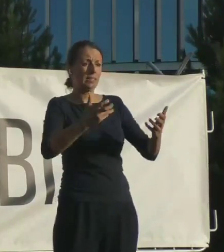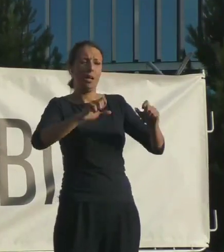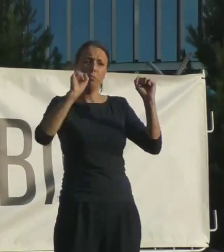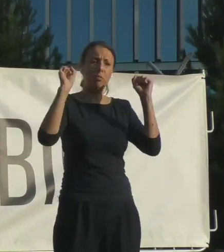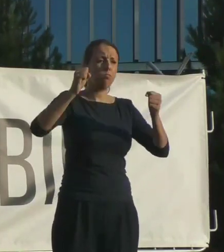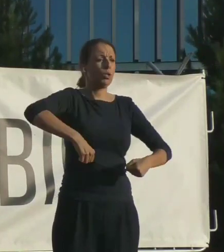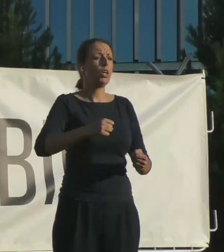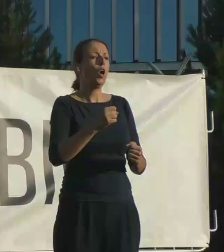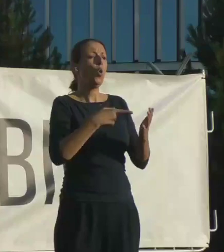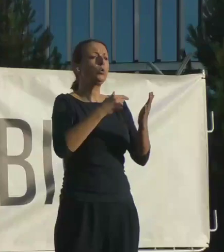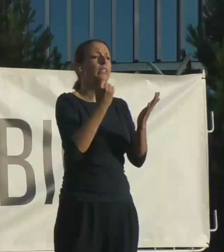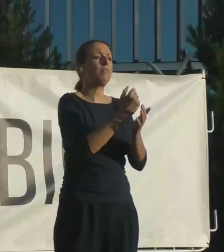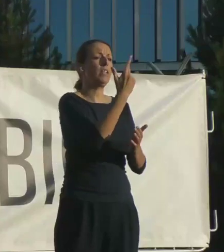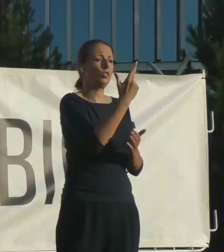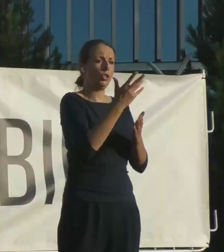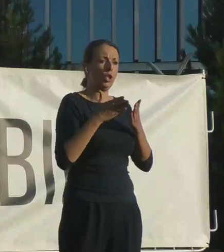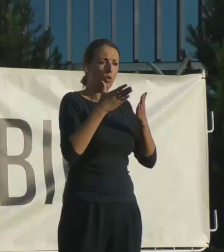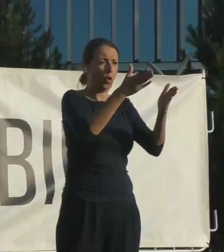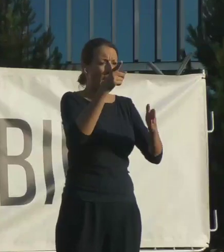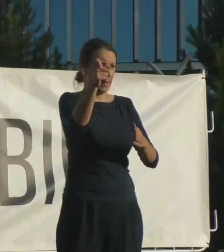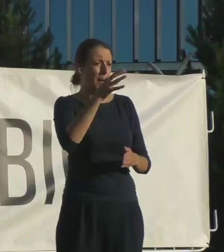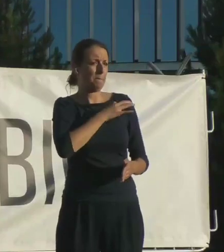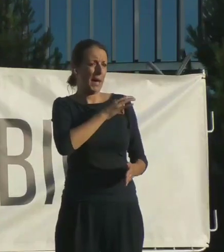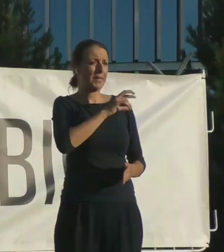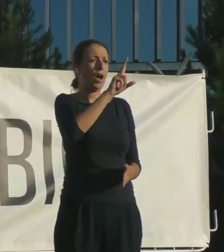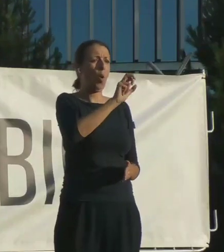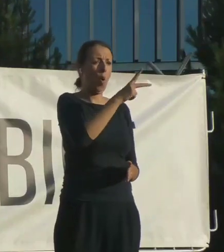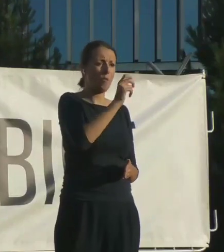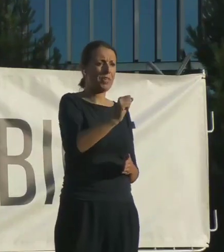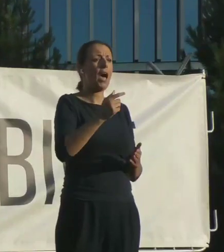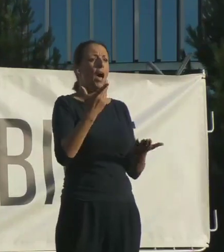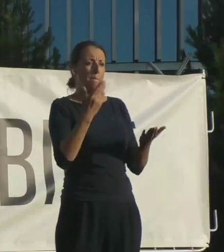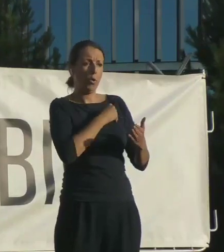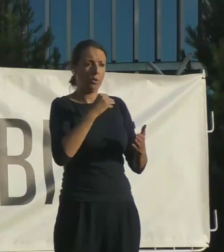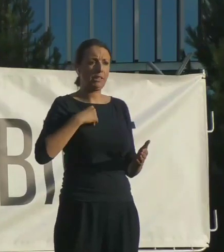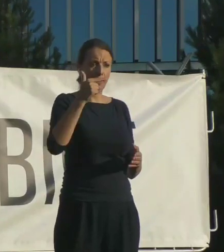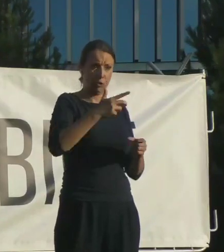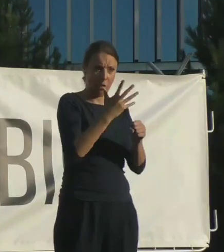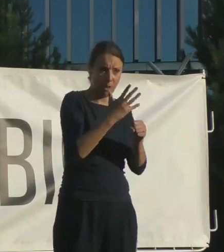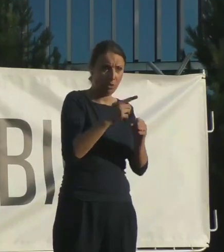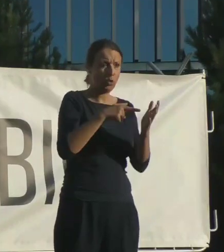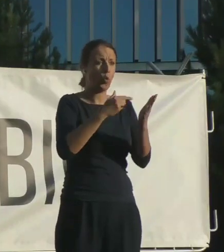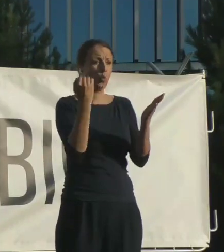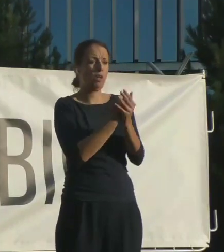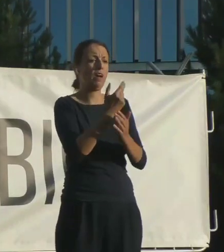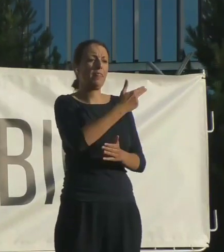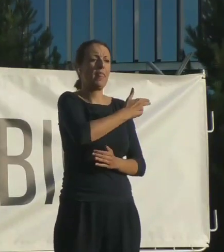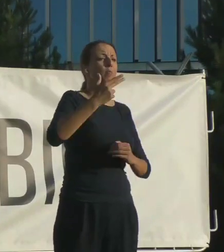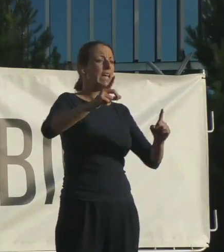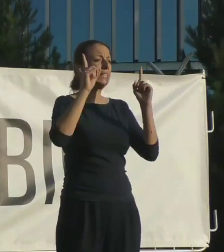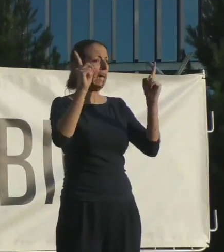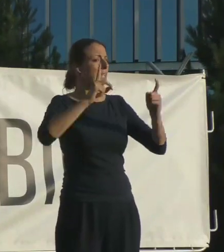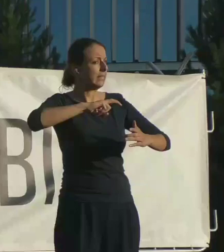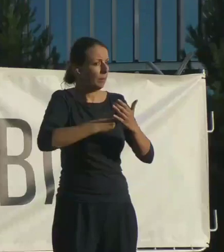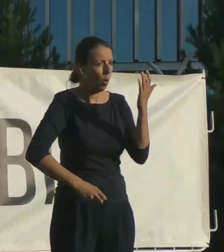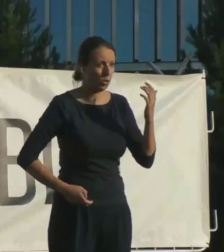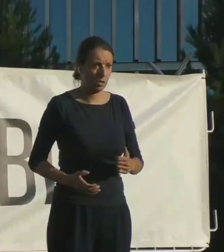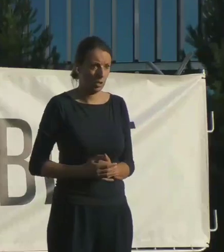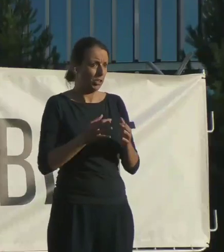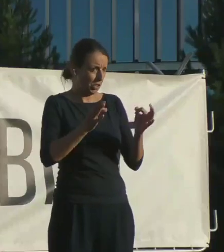ustawę trzeciej drogi, czyli także partii Hołowni, Polski 2050, ustawę o zakazie